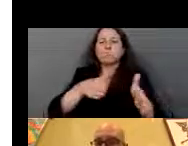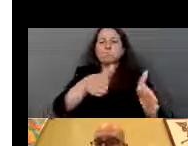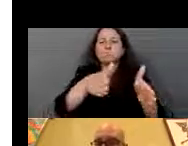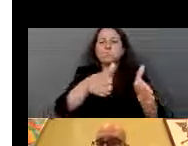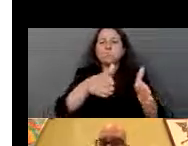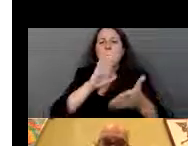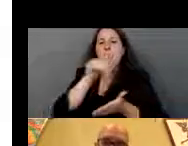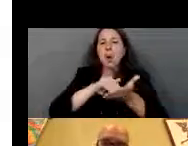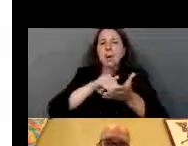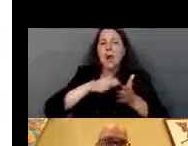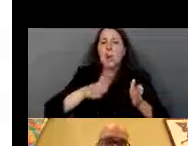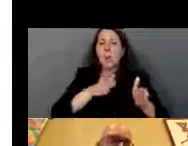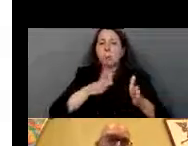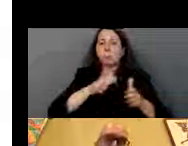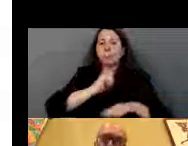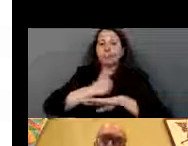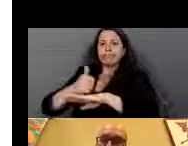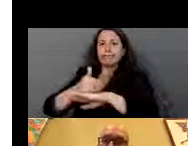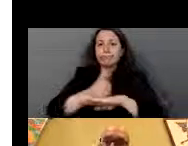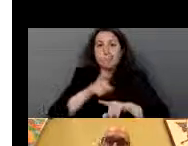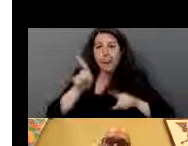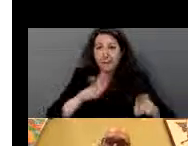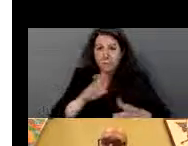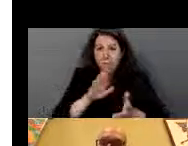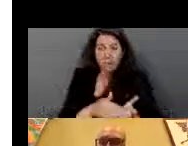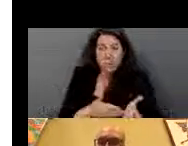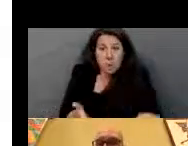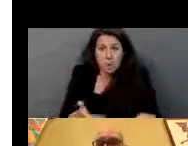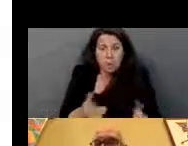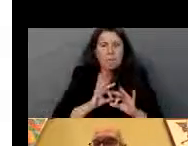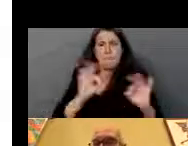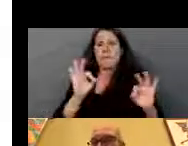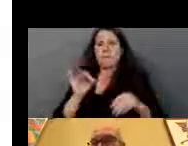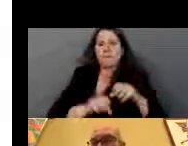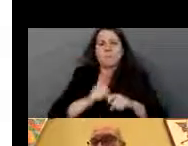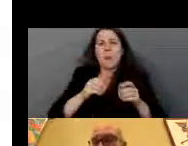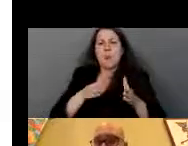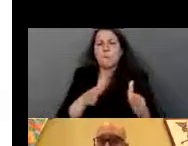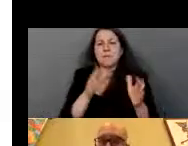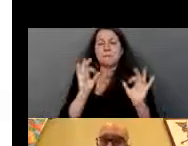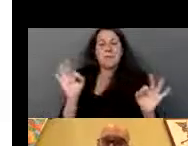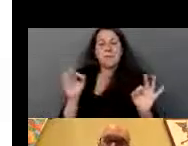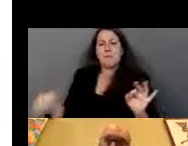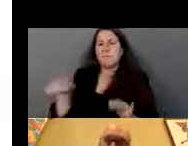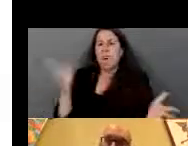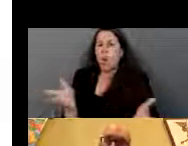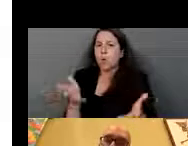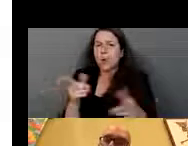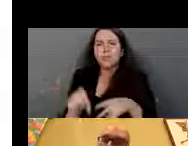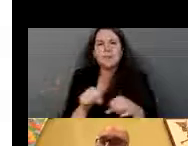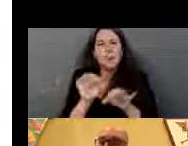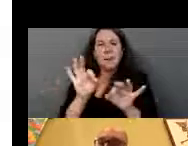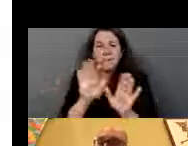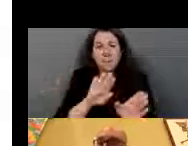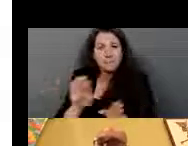à Montréal. Qui, encore une fois, c'est très bien d'avoir des réseaux vélos pour que les gens puissent prendre la bicyclette. Ça, c'est excellent. Mais encore une